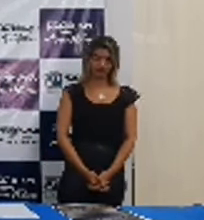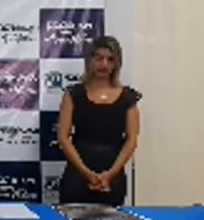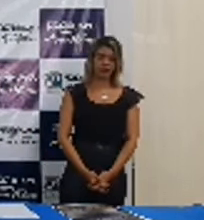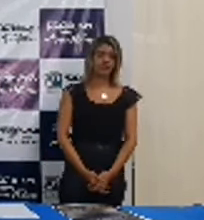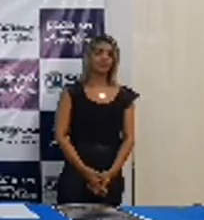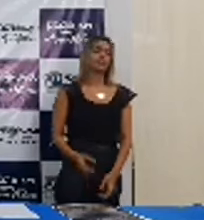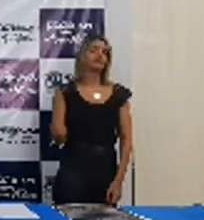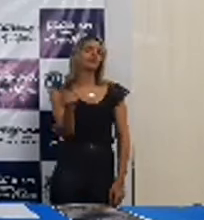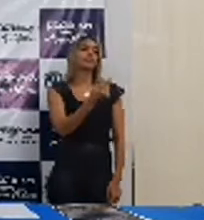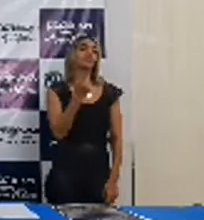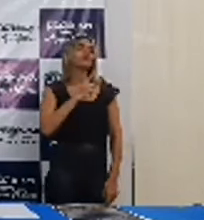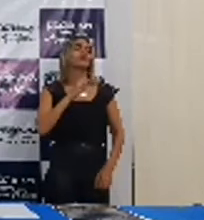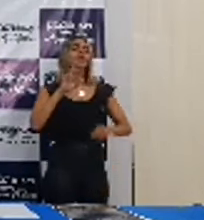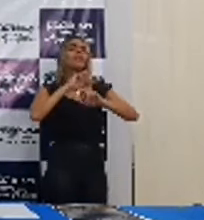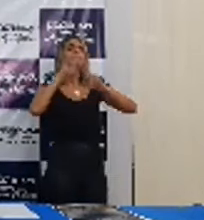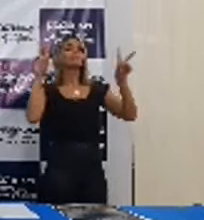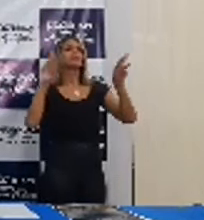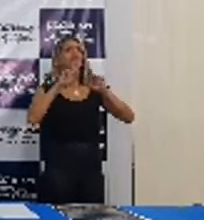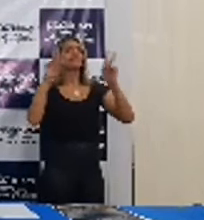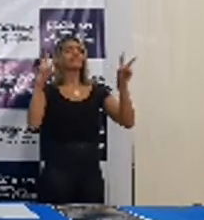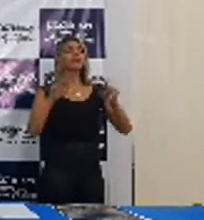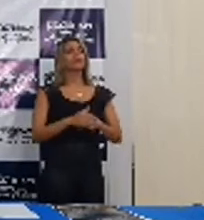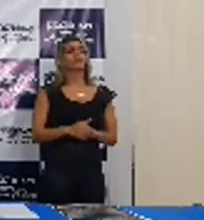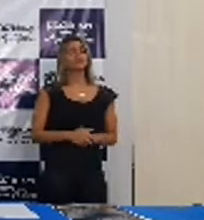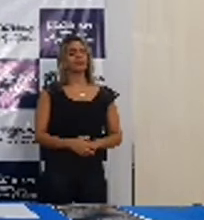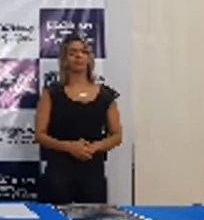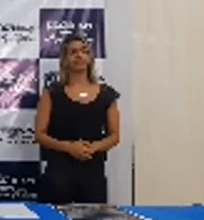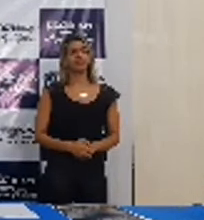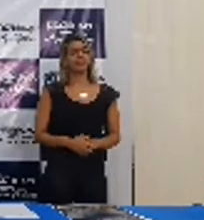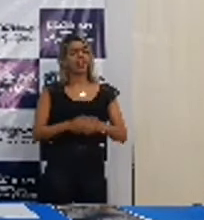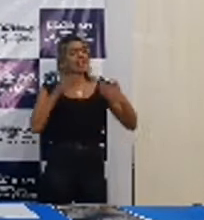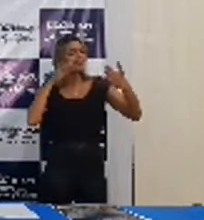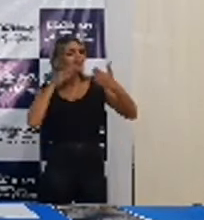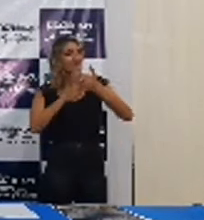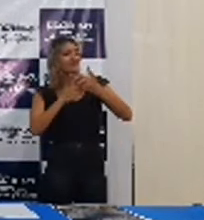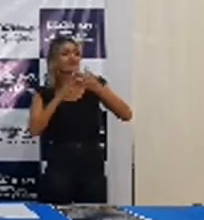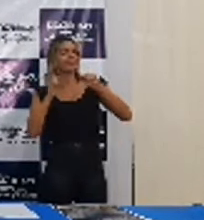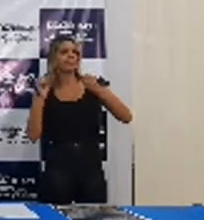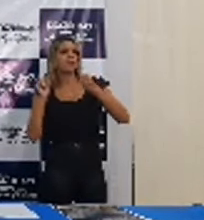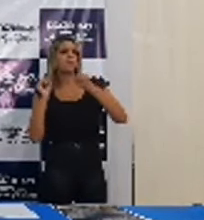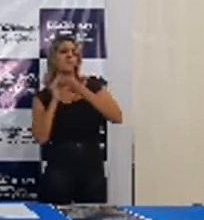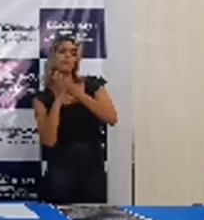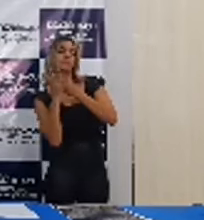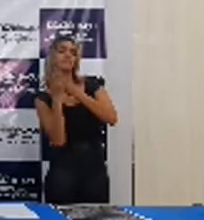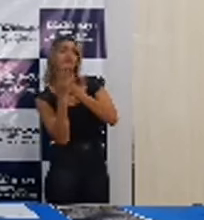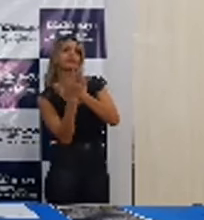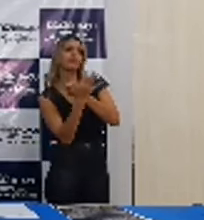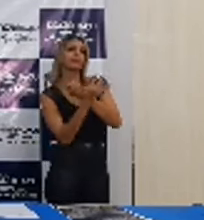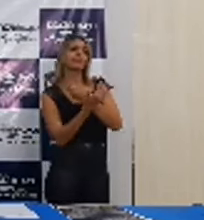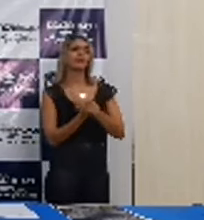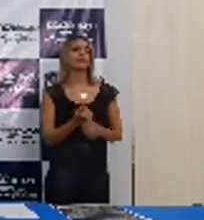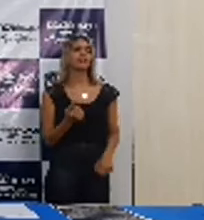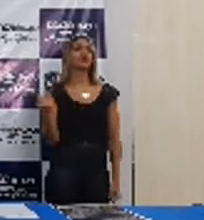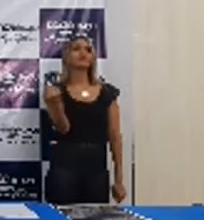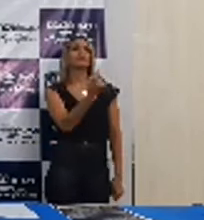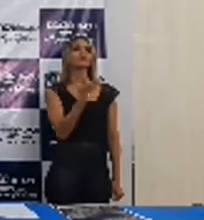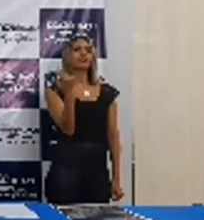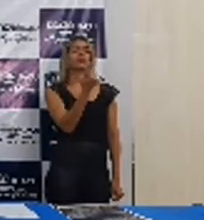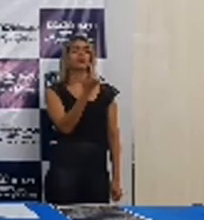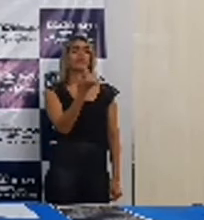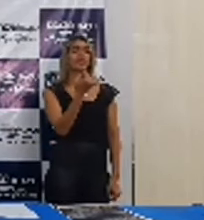diferente. Vamos usar o pensamento da faixa para a gente combater o coronavírus. Nós já provamos que nós podemos mudar. Nós